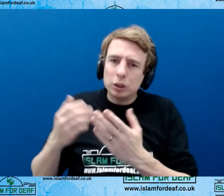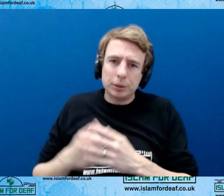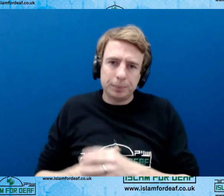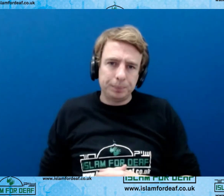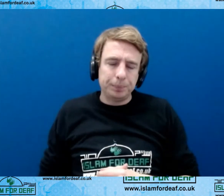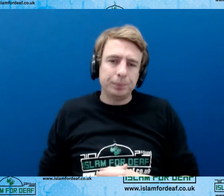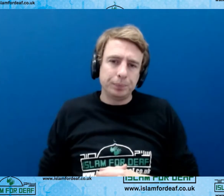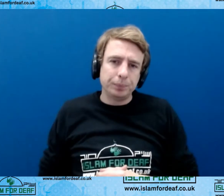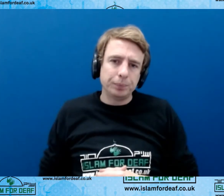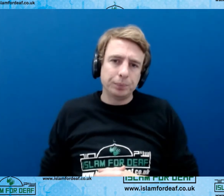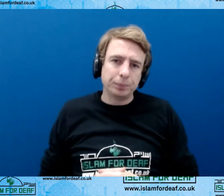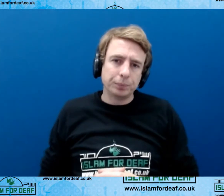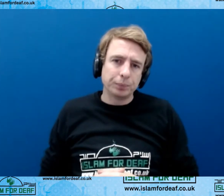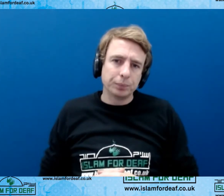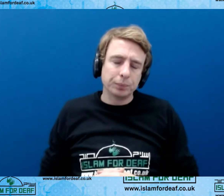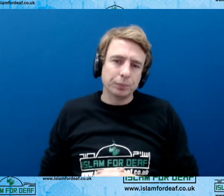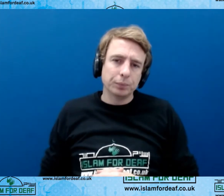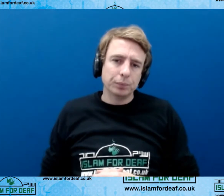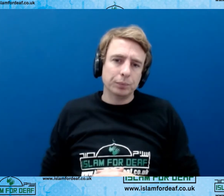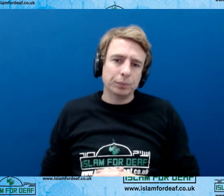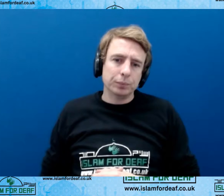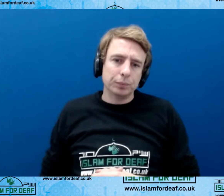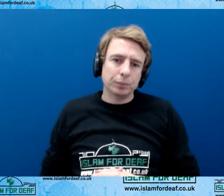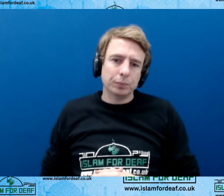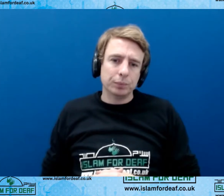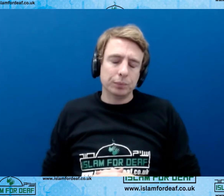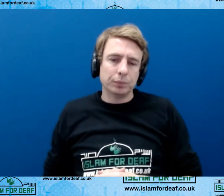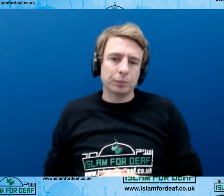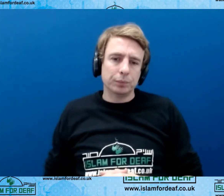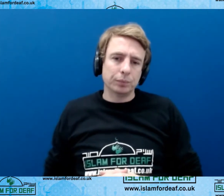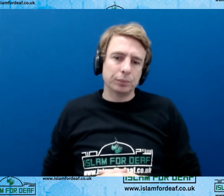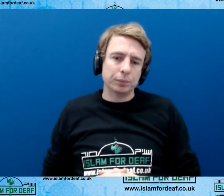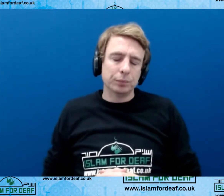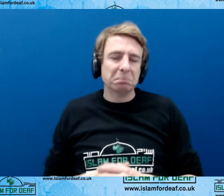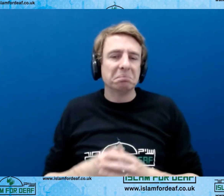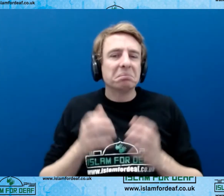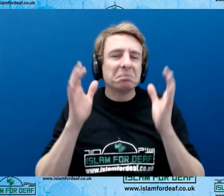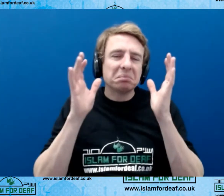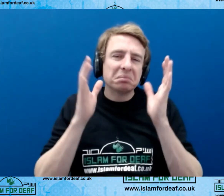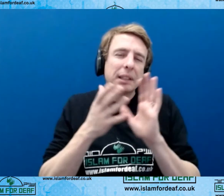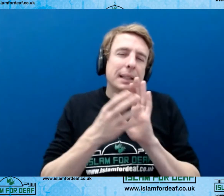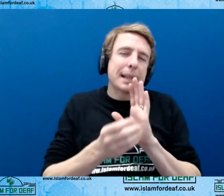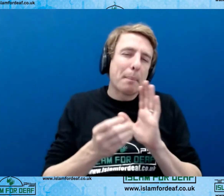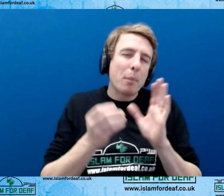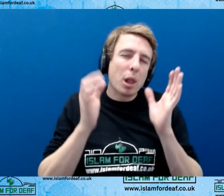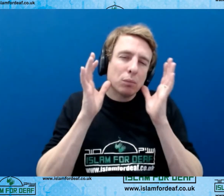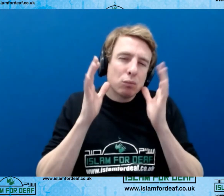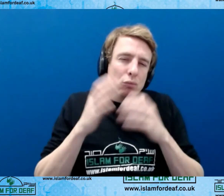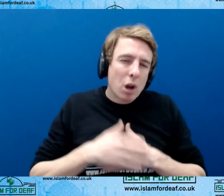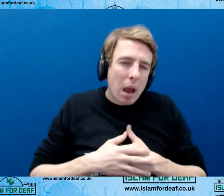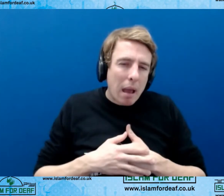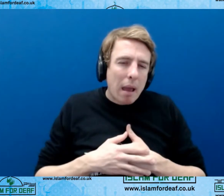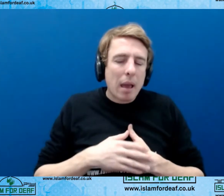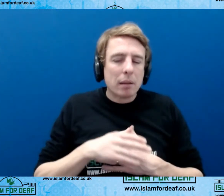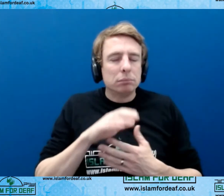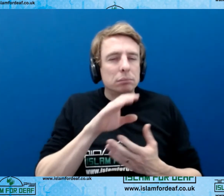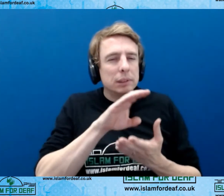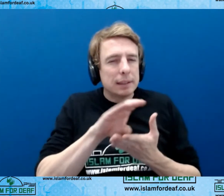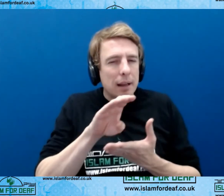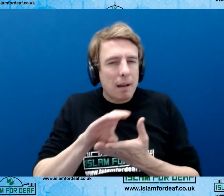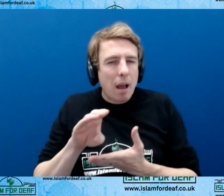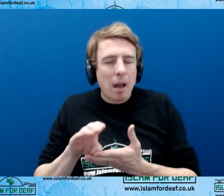من الصلاة والزكاة والحج والعمرة. Like prayer and charity and performing pilgrimage.